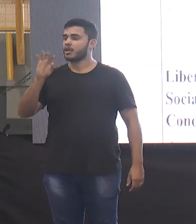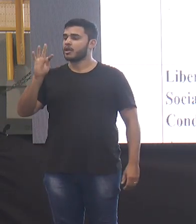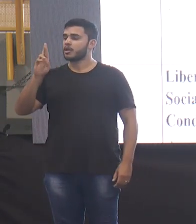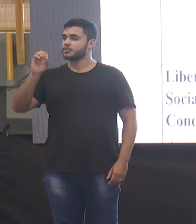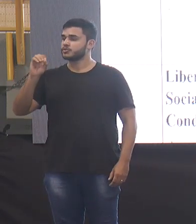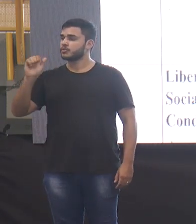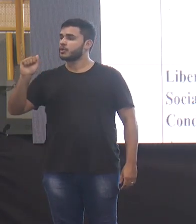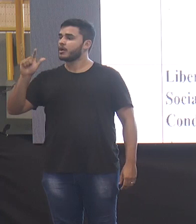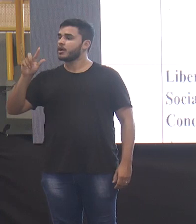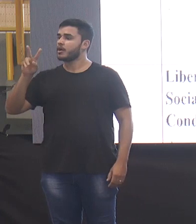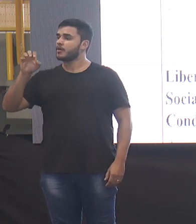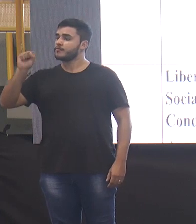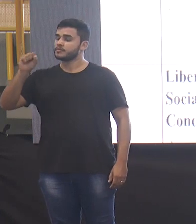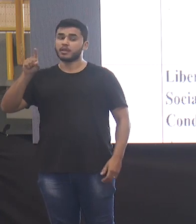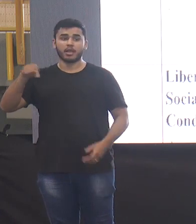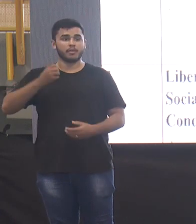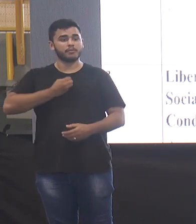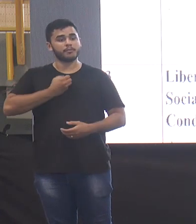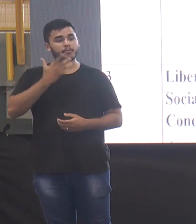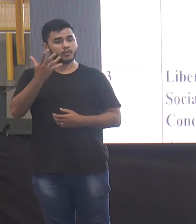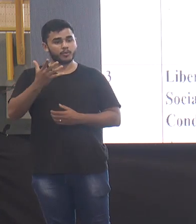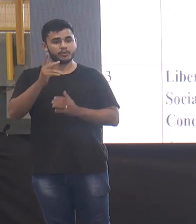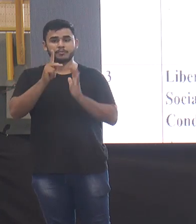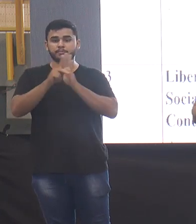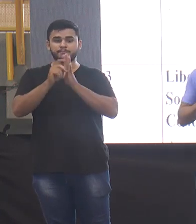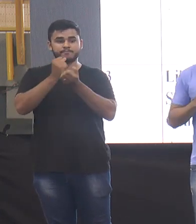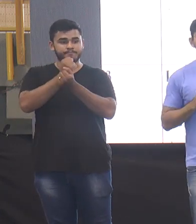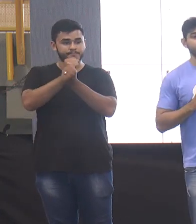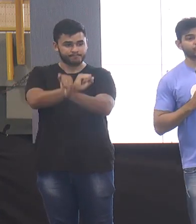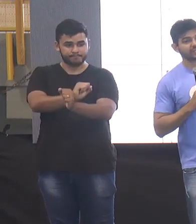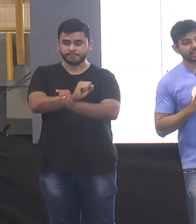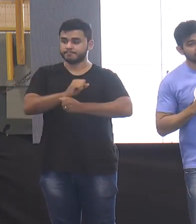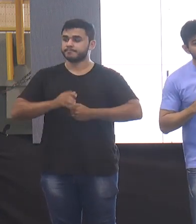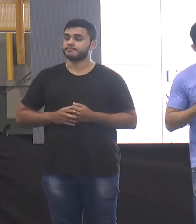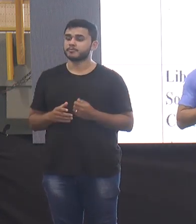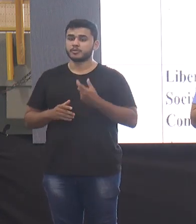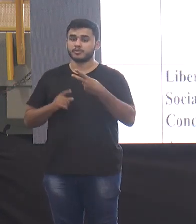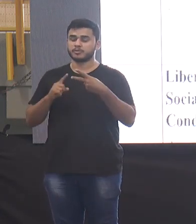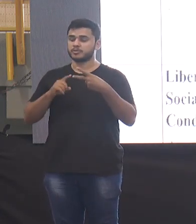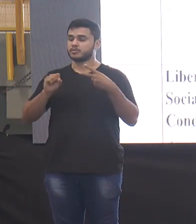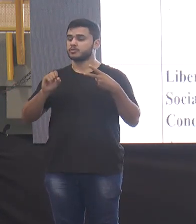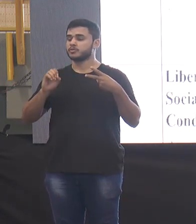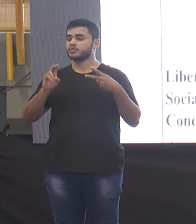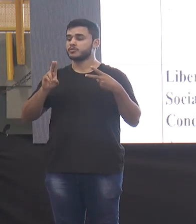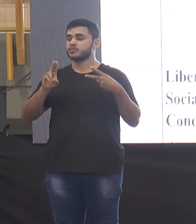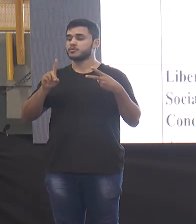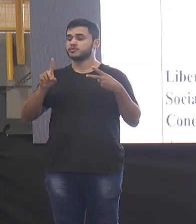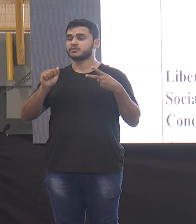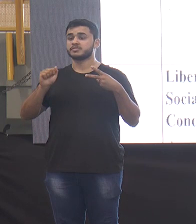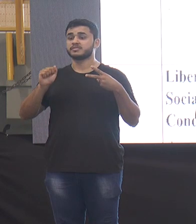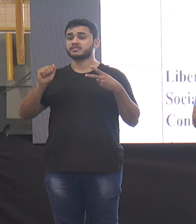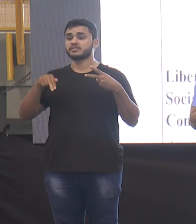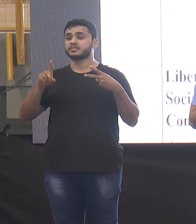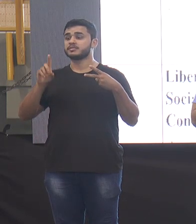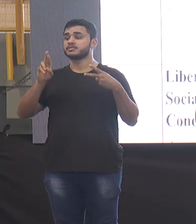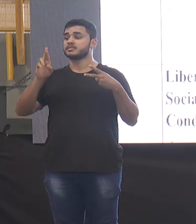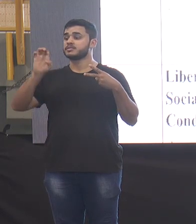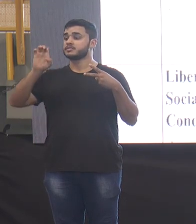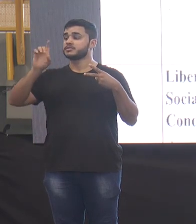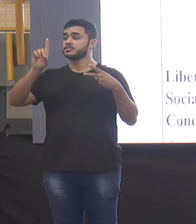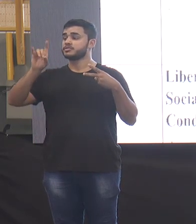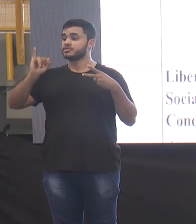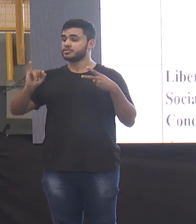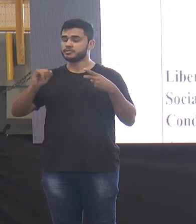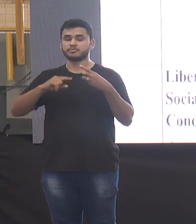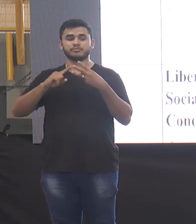escravos. Mas além do Castro Alves, merecem destaque o Souza Andrade e o Luiz Gama.